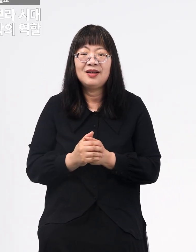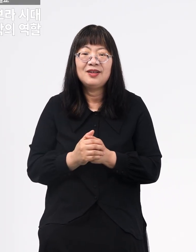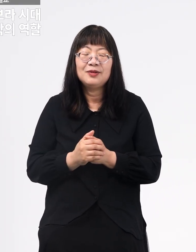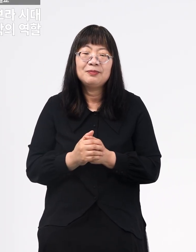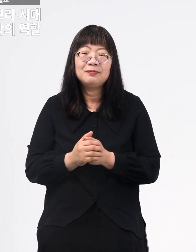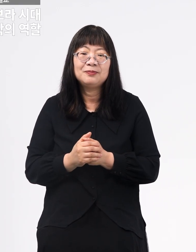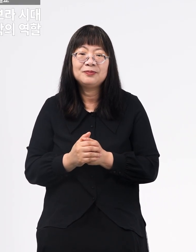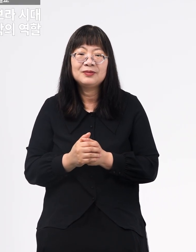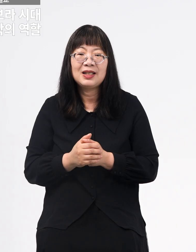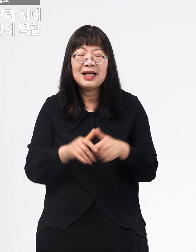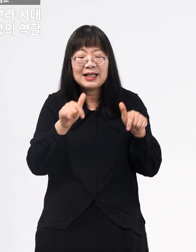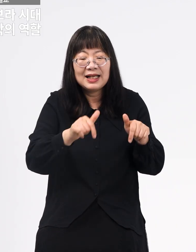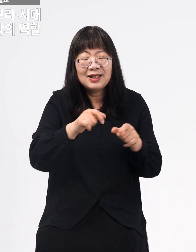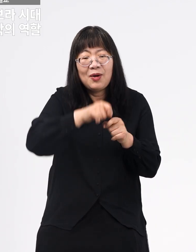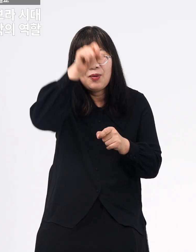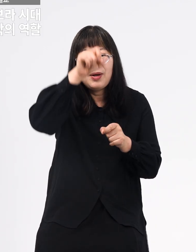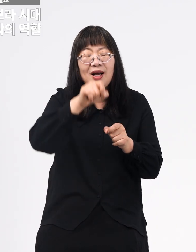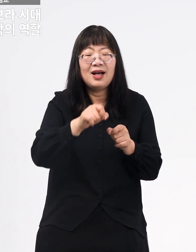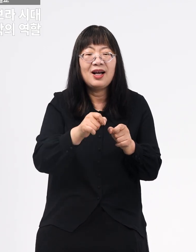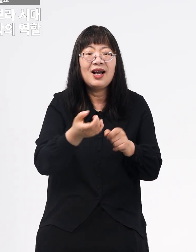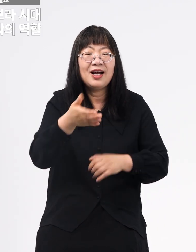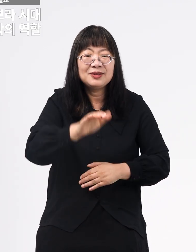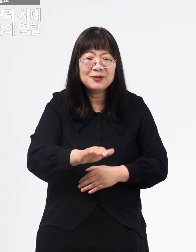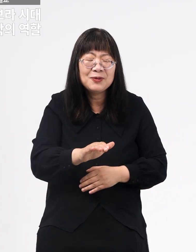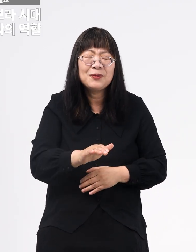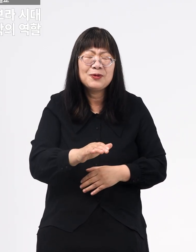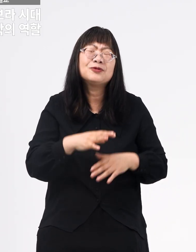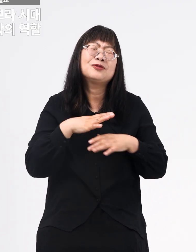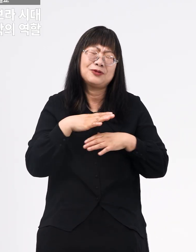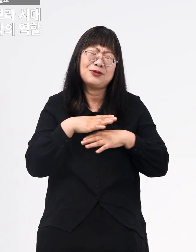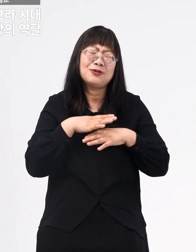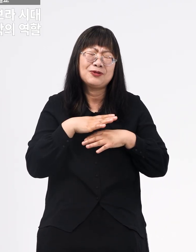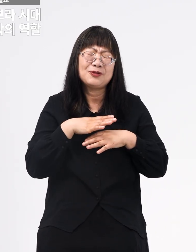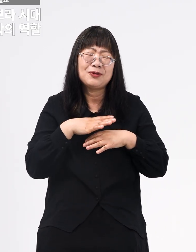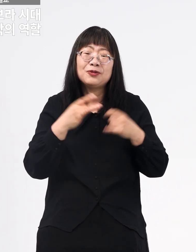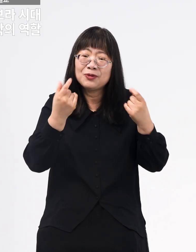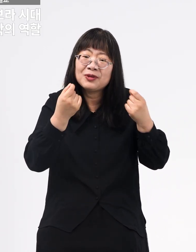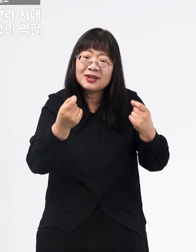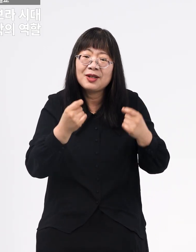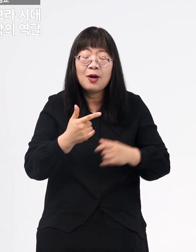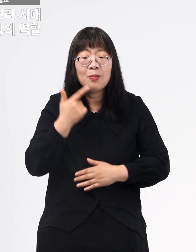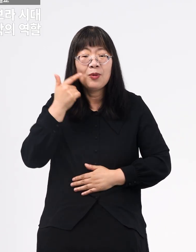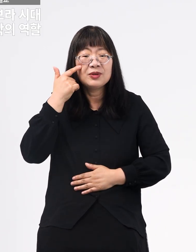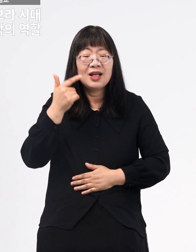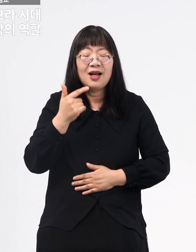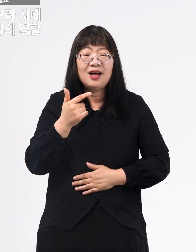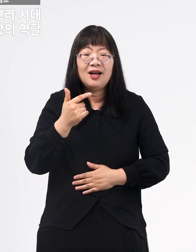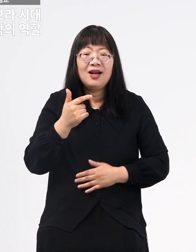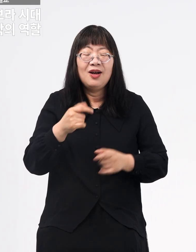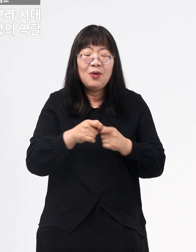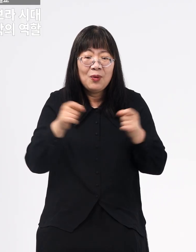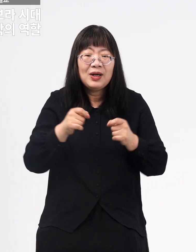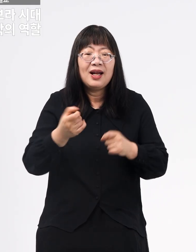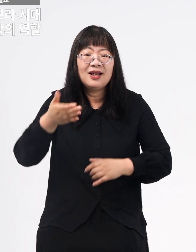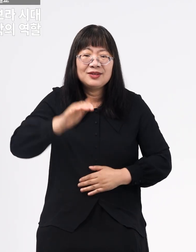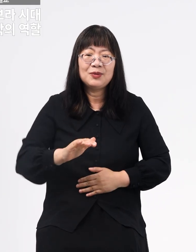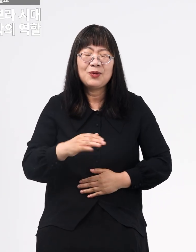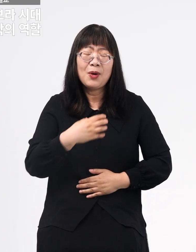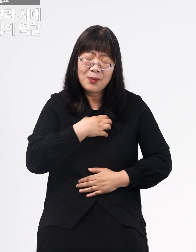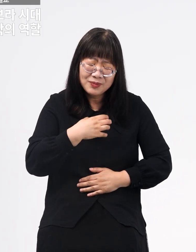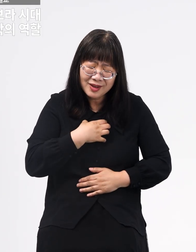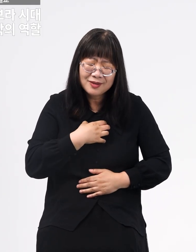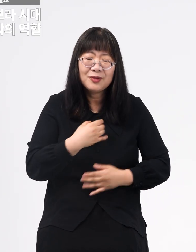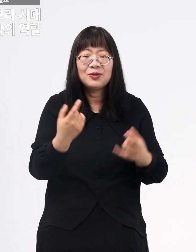간삼 수십 년에도 두려운 건 두려운 거예요. 목사 수십 년에도 겁나는 건